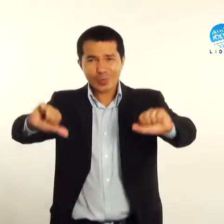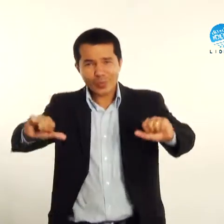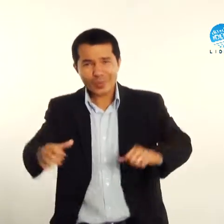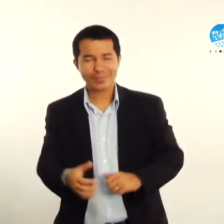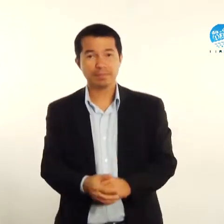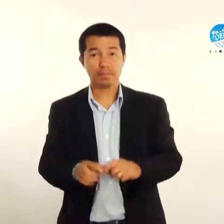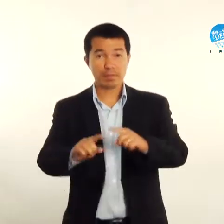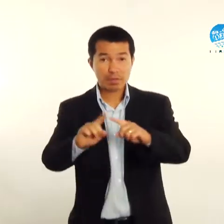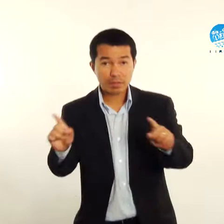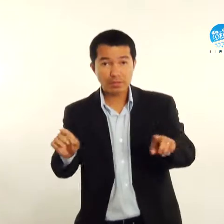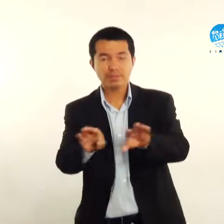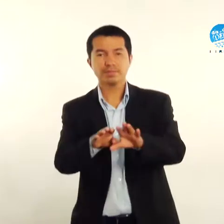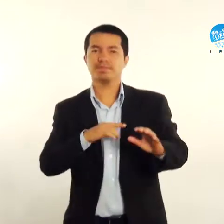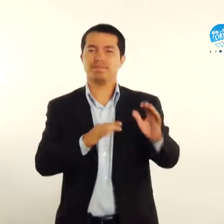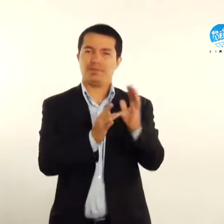Mas Jesus começa a explicar